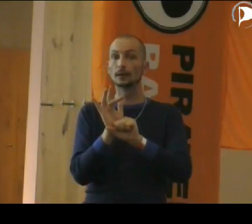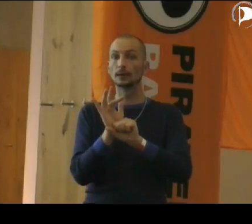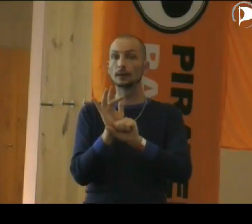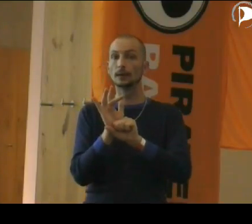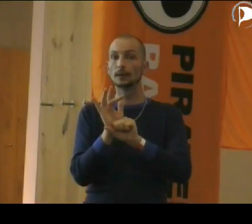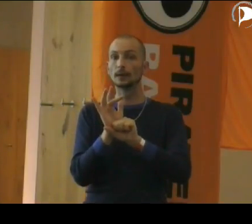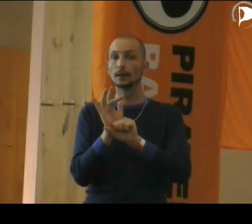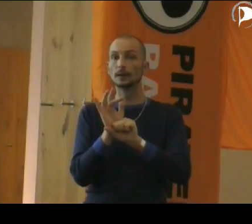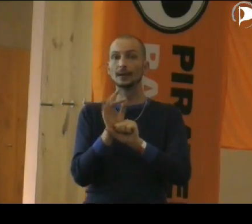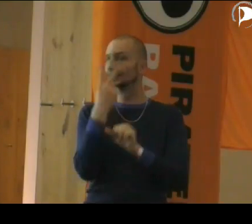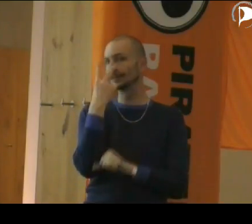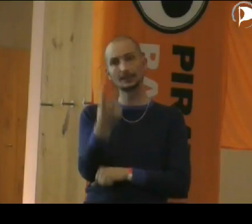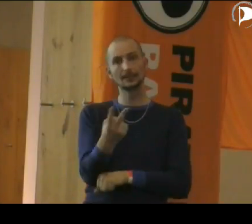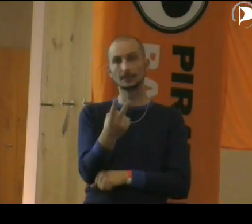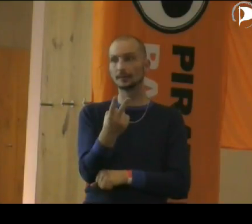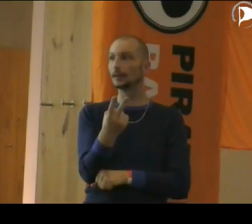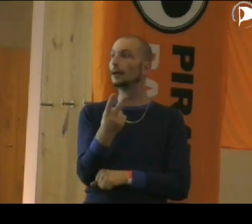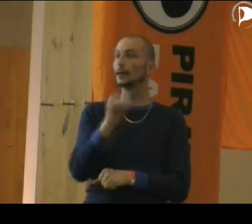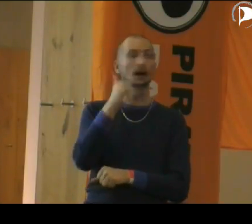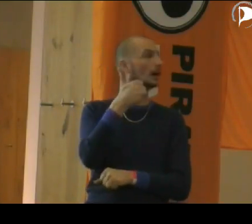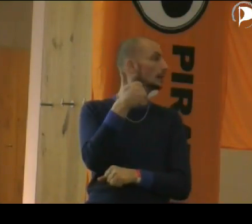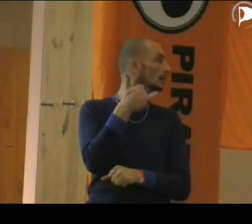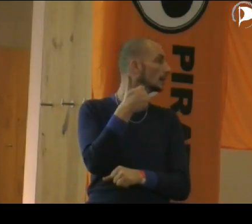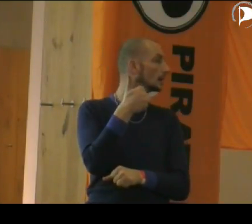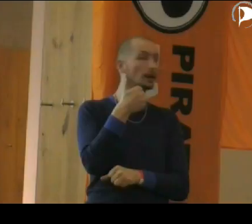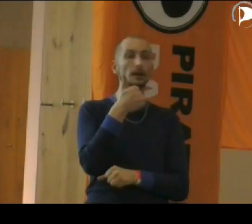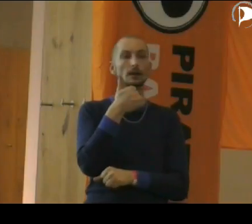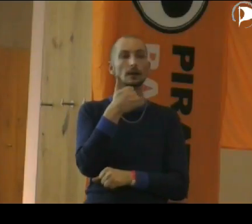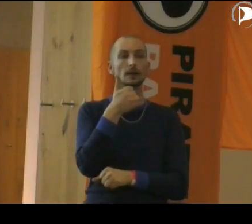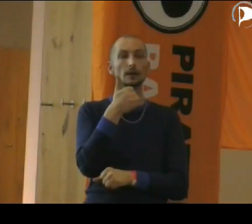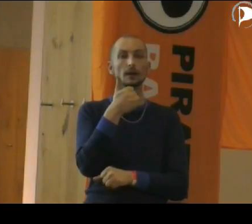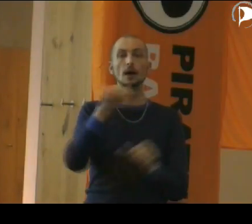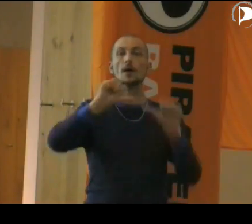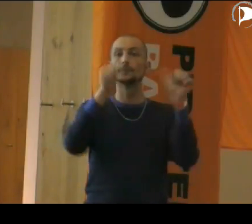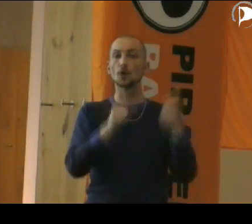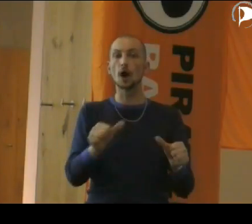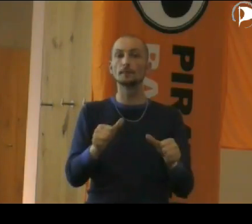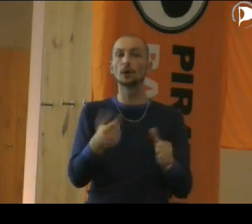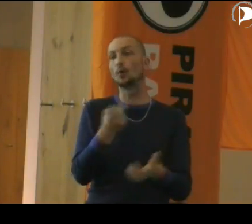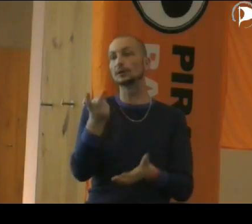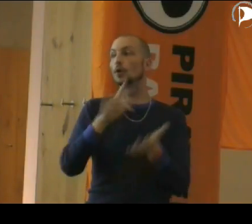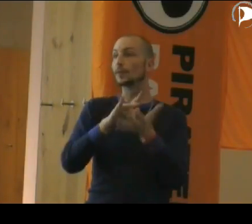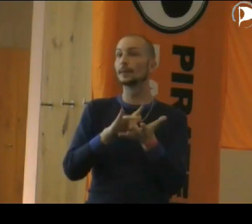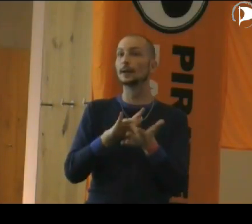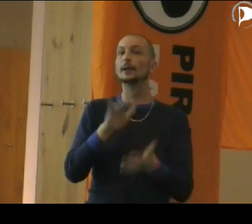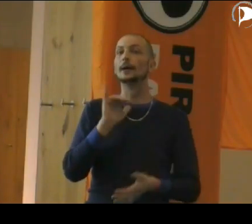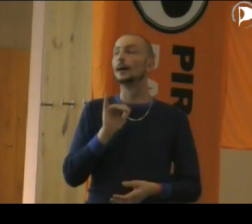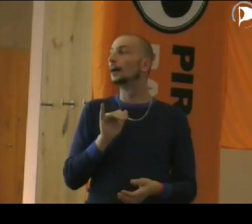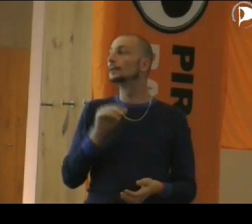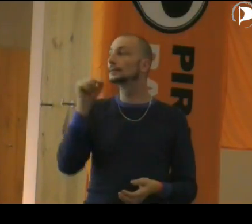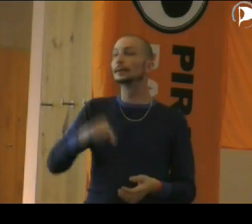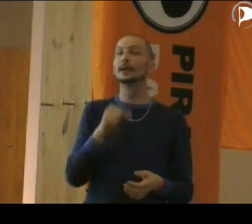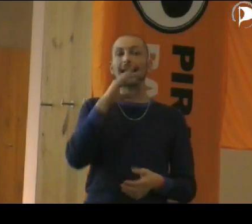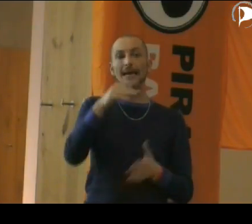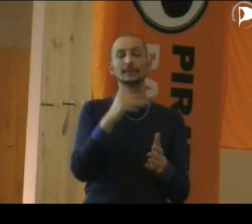sehe keine brücke kommen also stimmt wir ab er ist dafür die räder